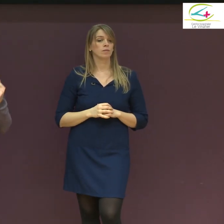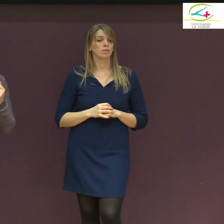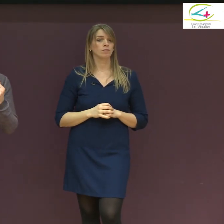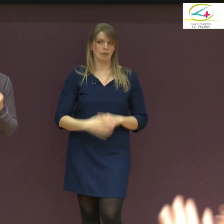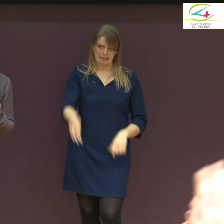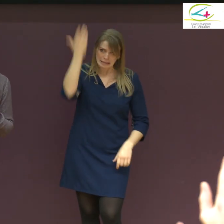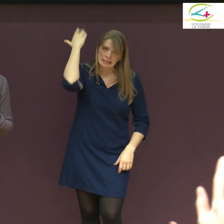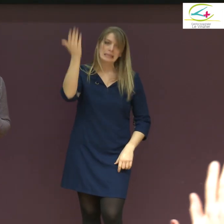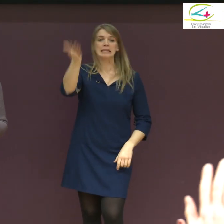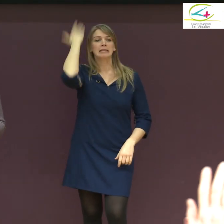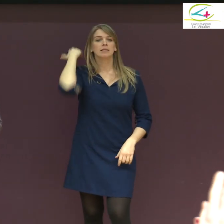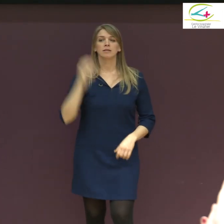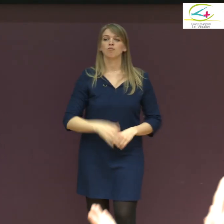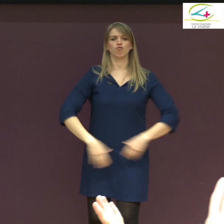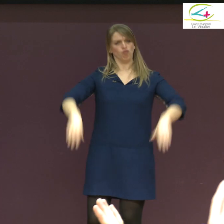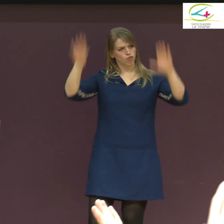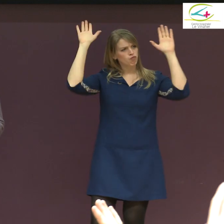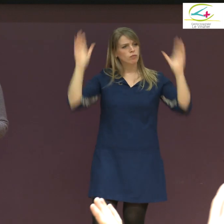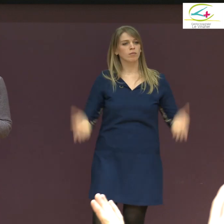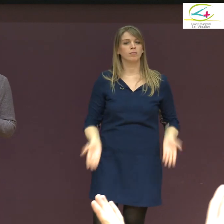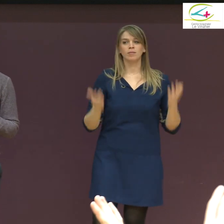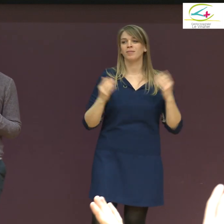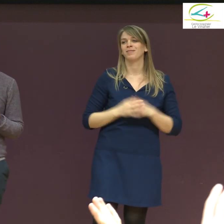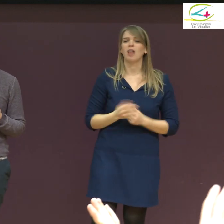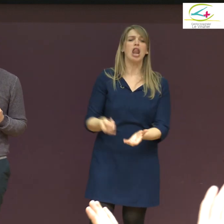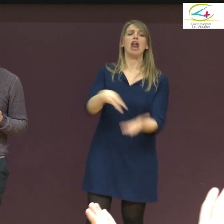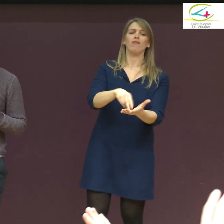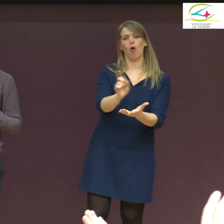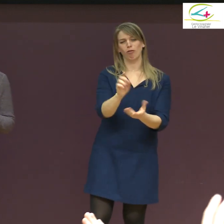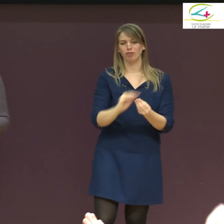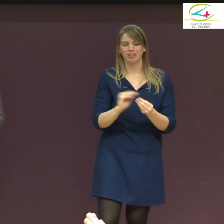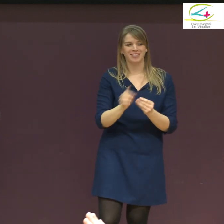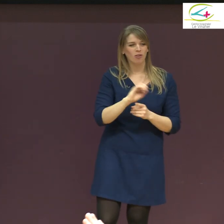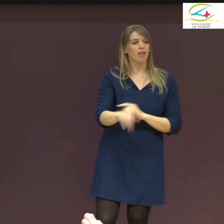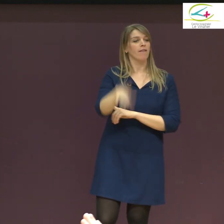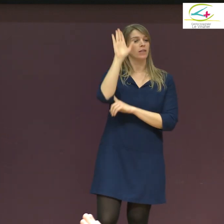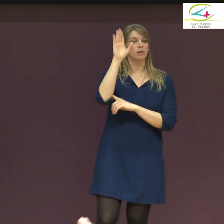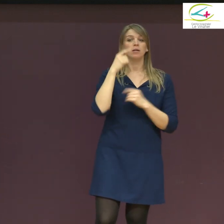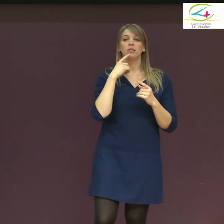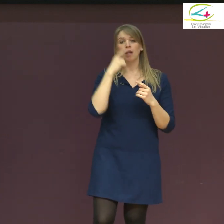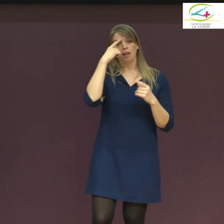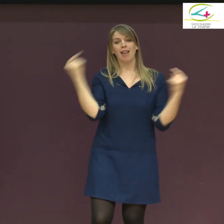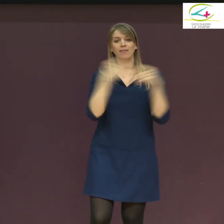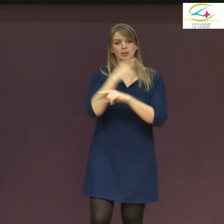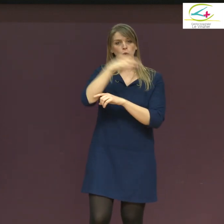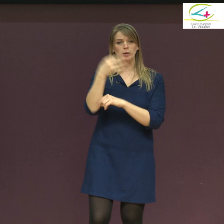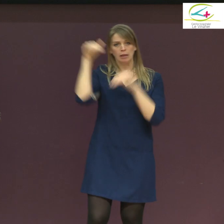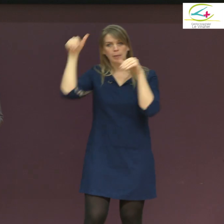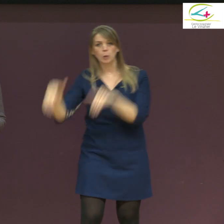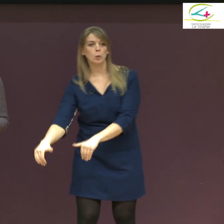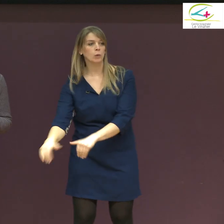Levez haut les mains, hein, si vous êtes... Ouais, levez-vous, c'est encore plus drôle. Enfin, bon. Qui pense que le taux de suicide diminue?